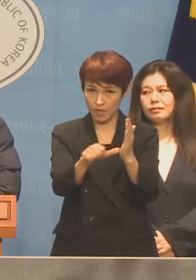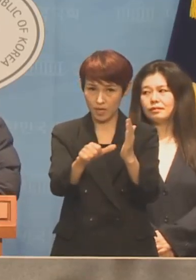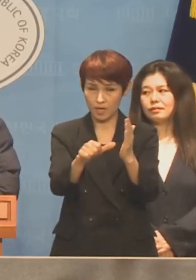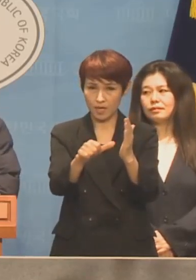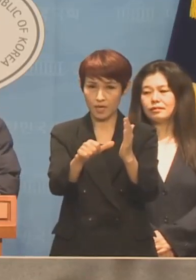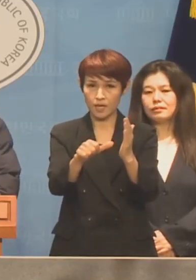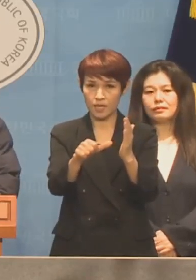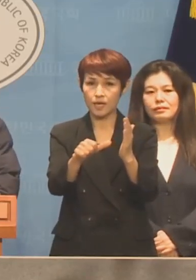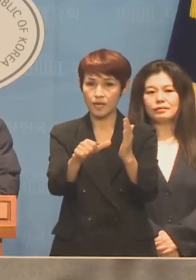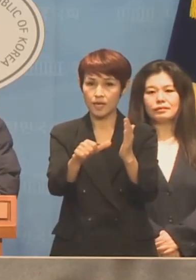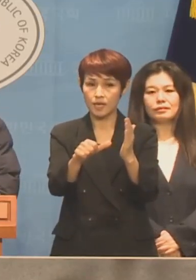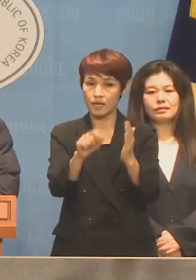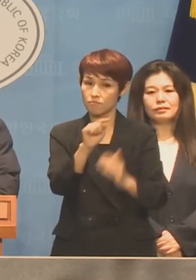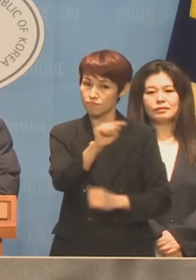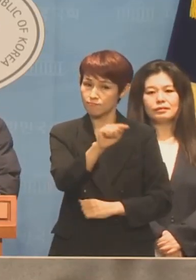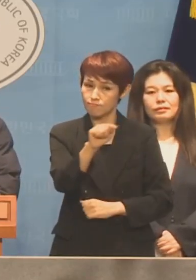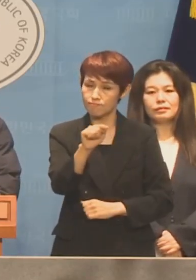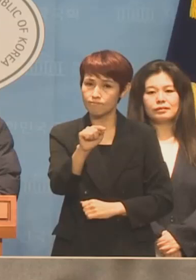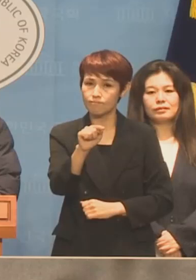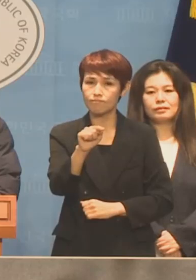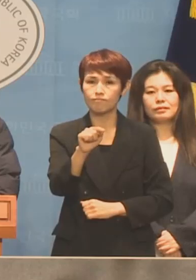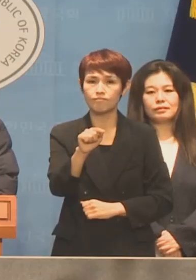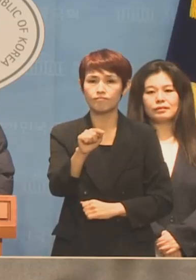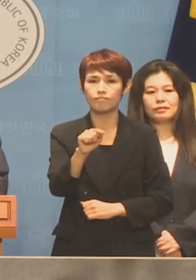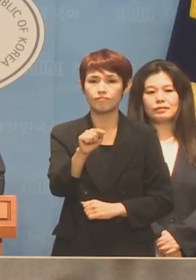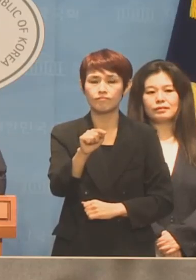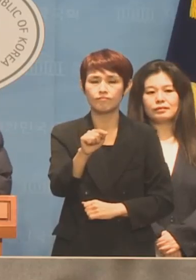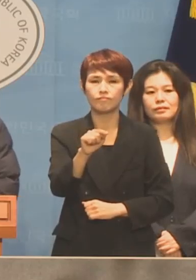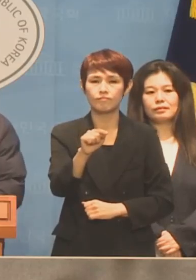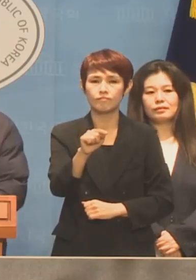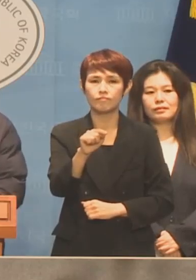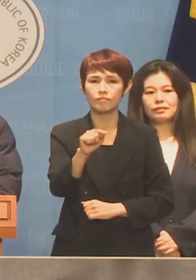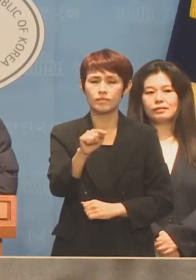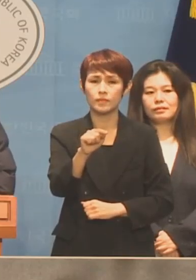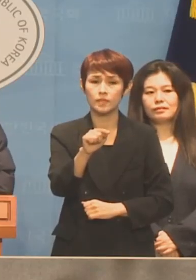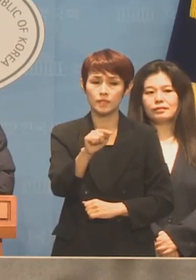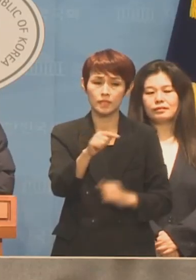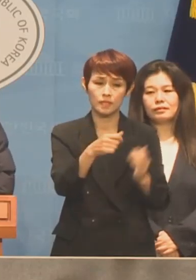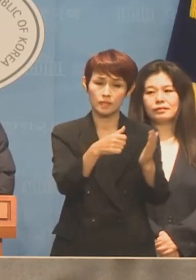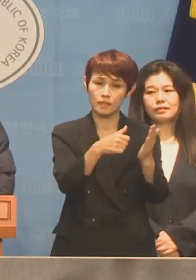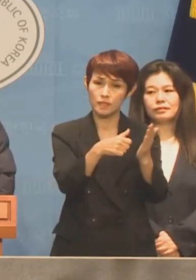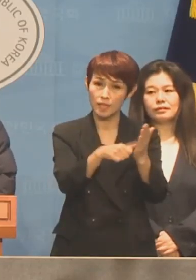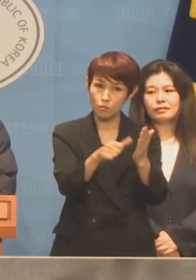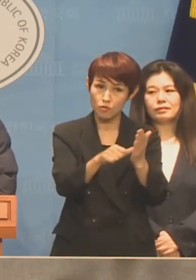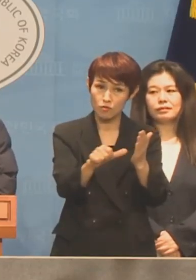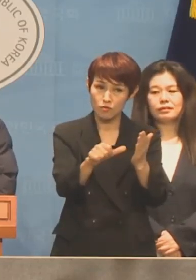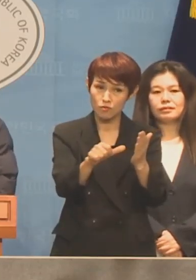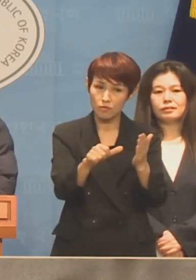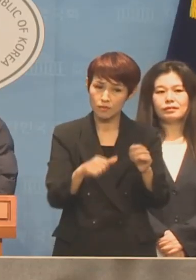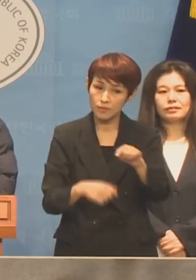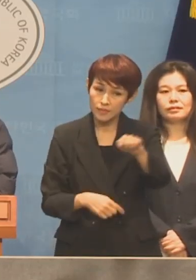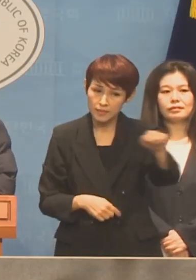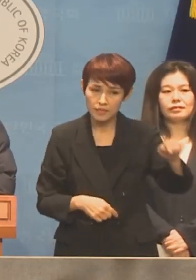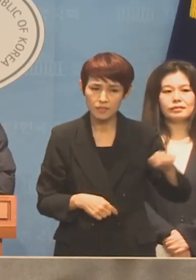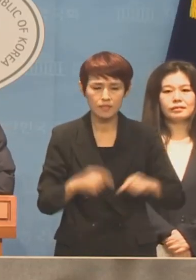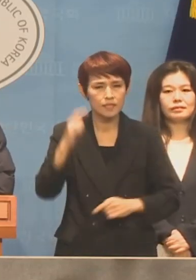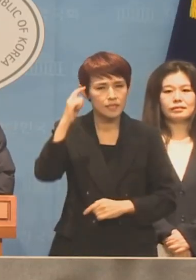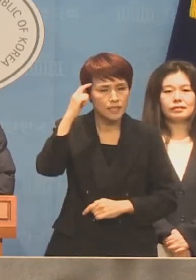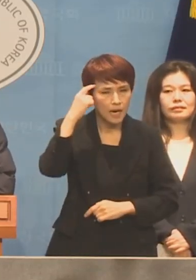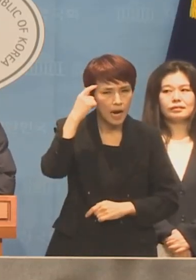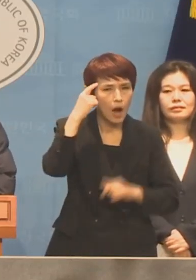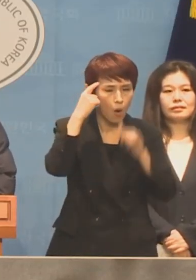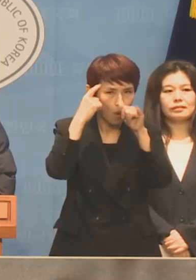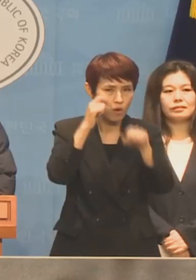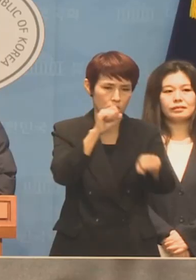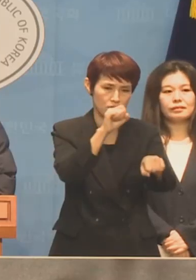사물이라고 이제 볼 수 있는데, 이 사물들은 생각을 가지고 있고 그 성격을 가지고